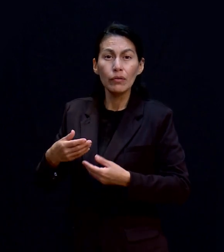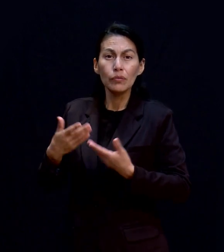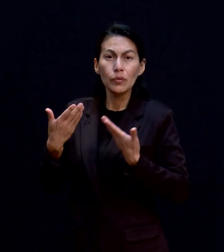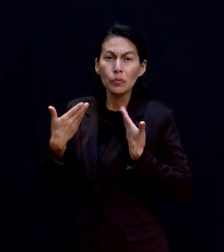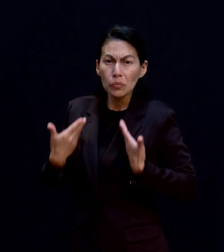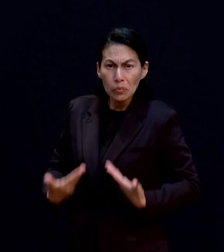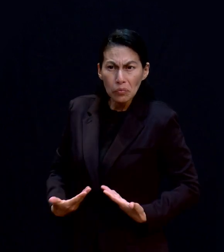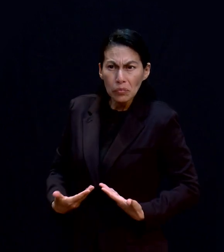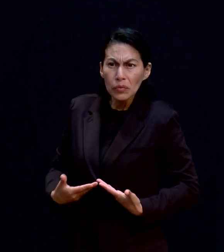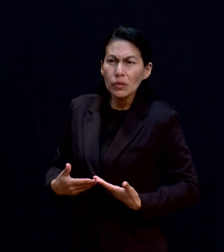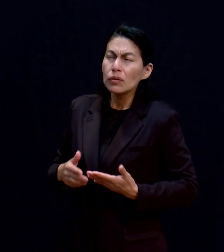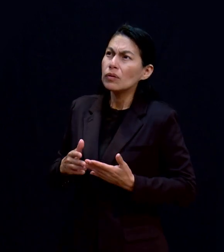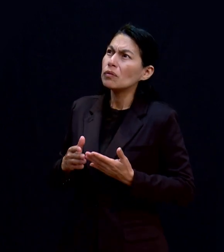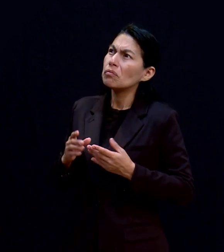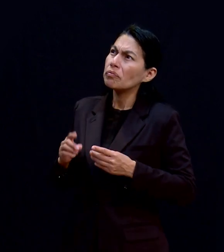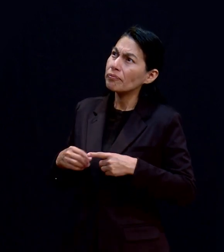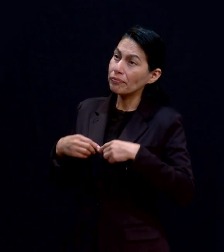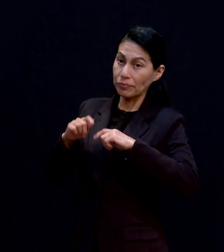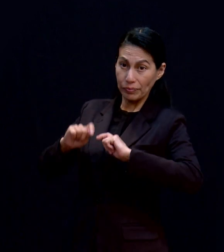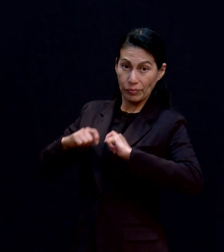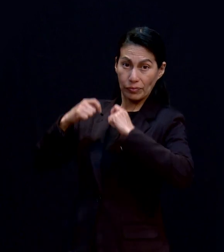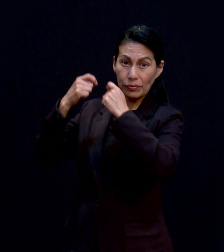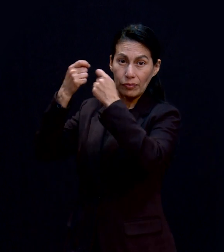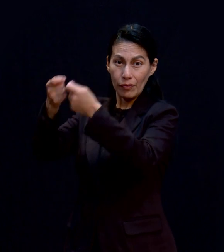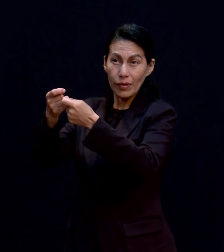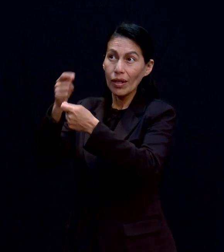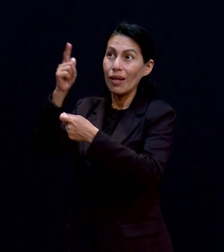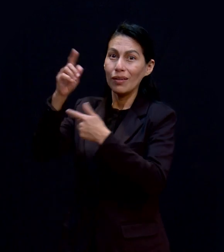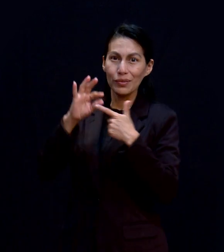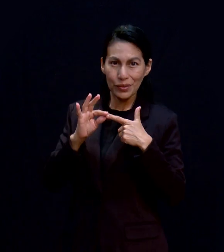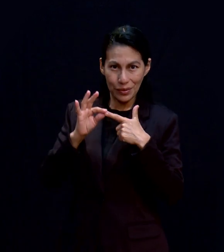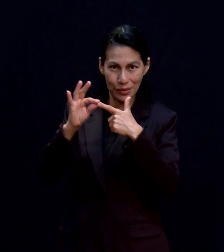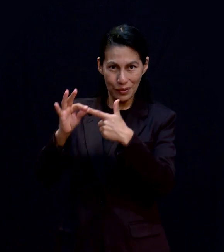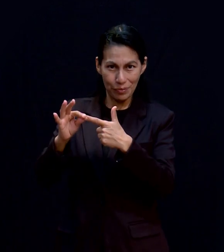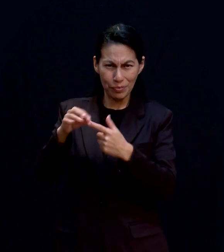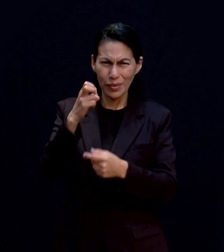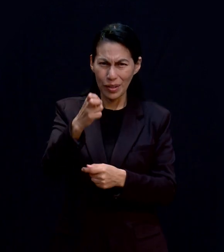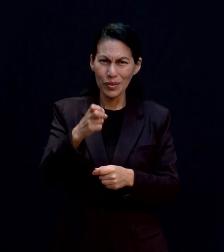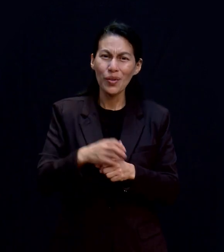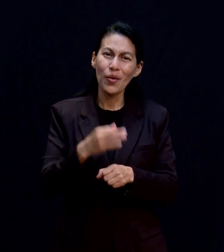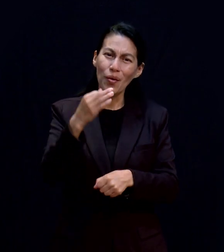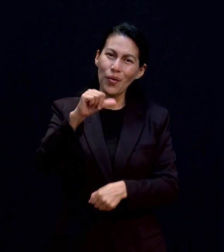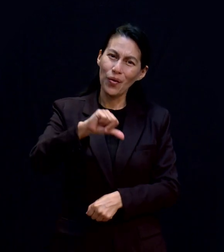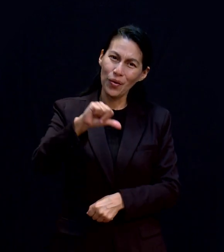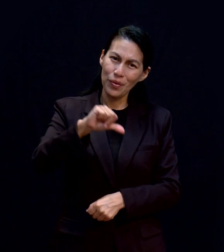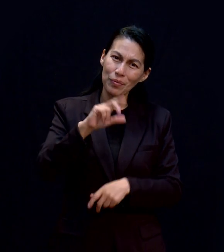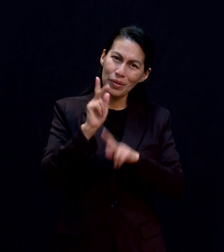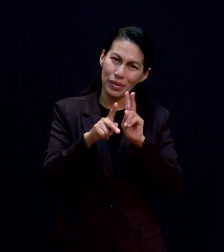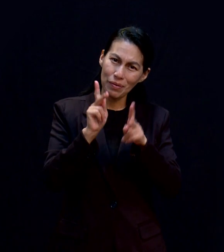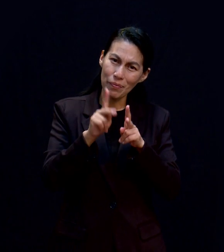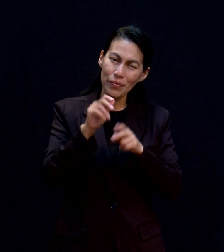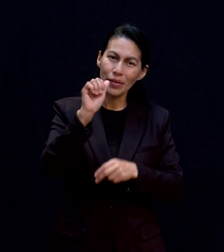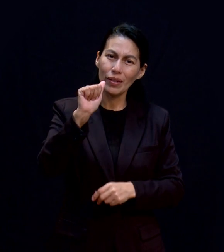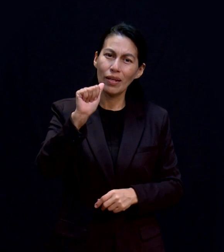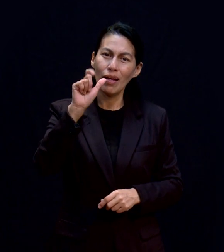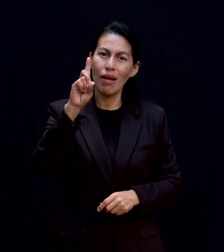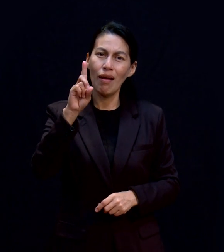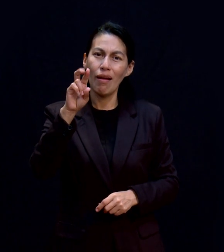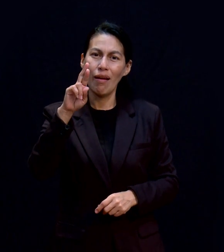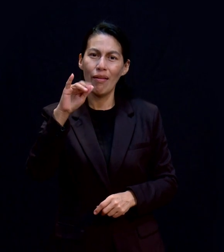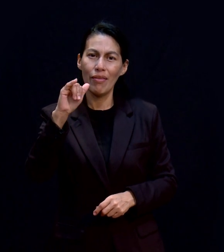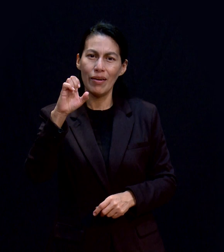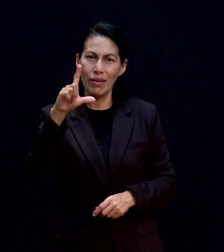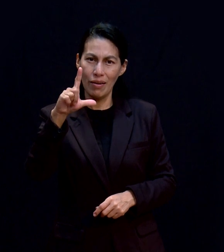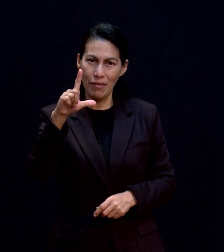él dirigirá nuestros pasos de esto hablaremos hoy con adriel vega quien amablemente